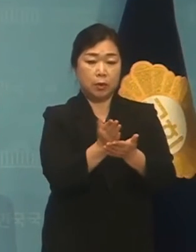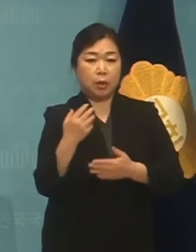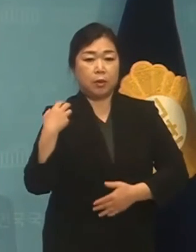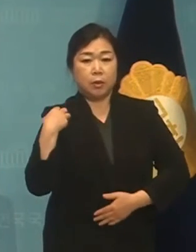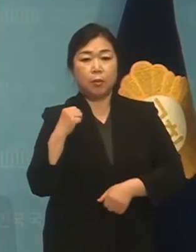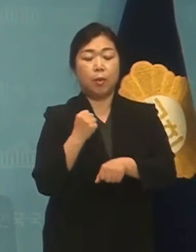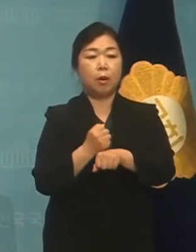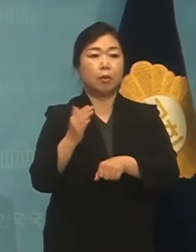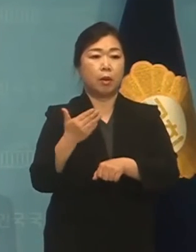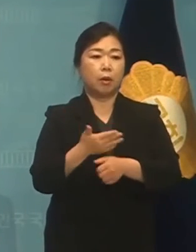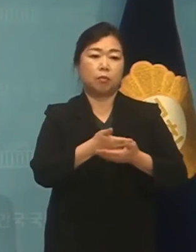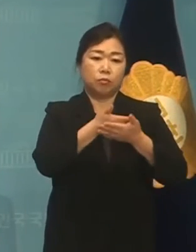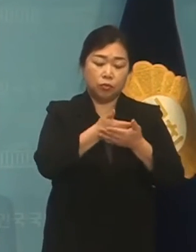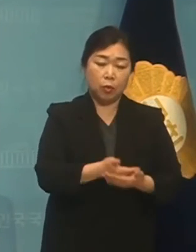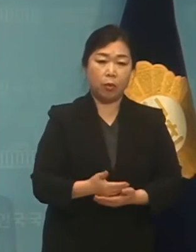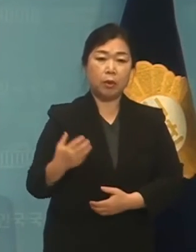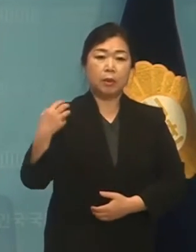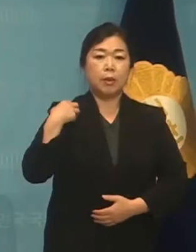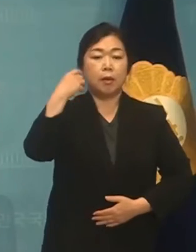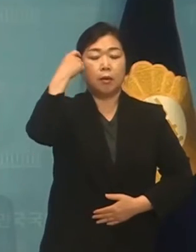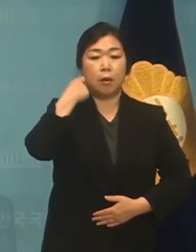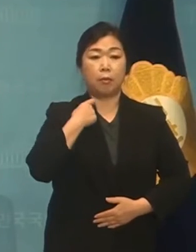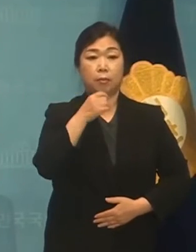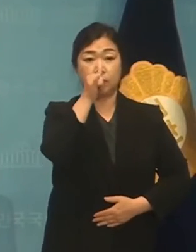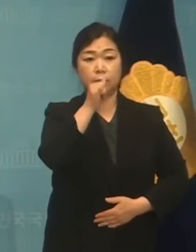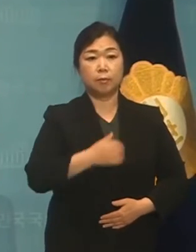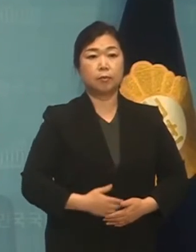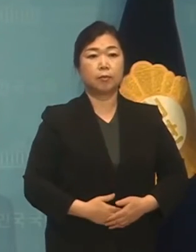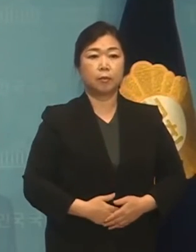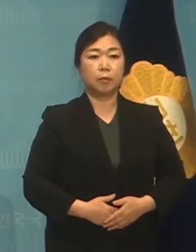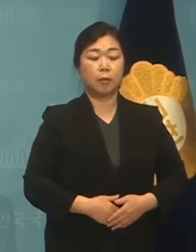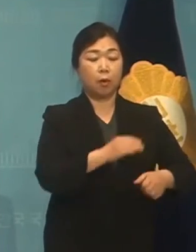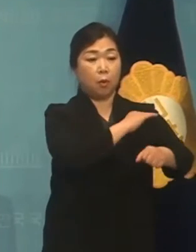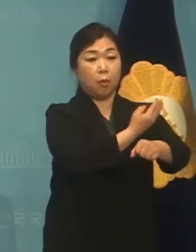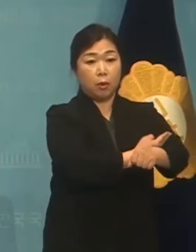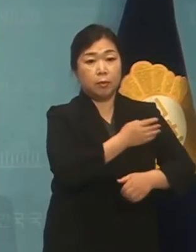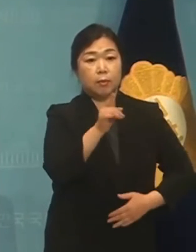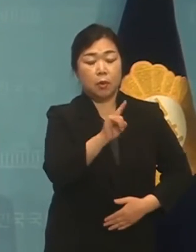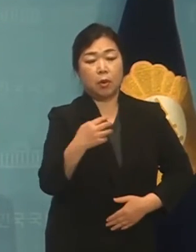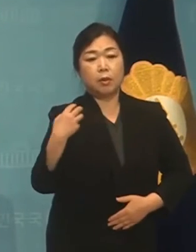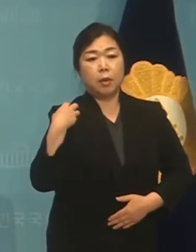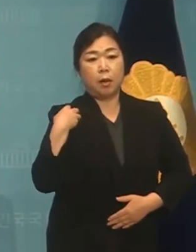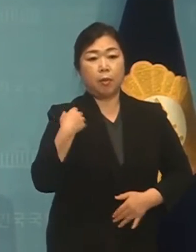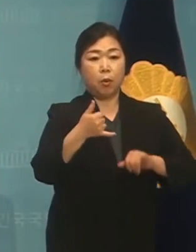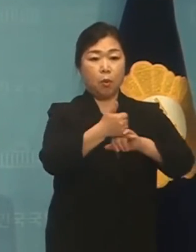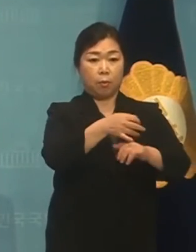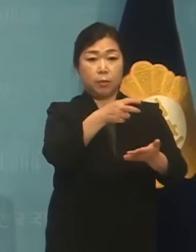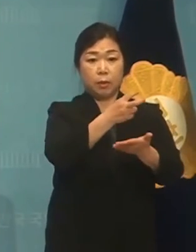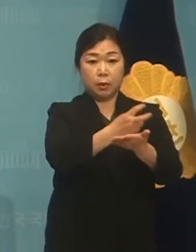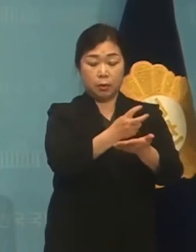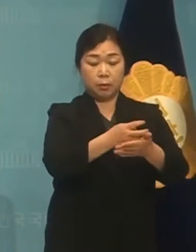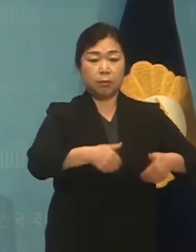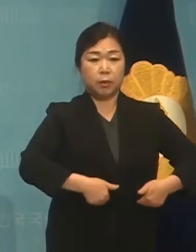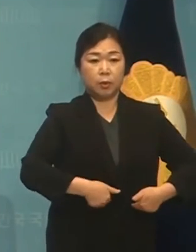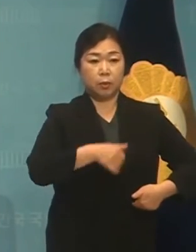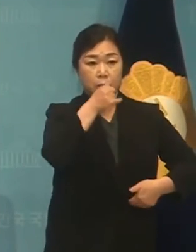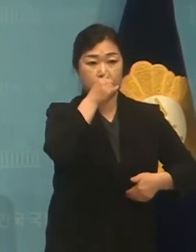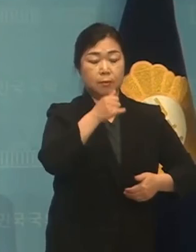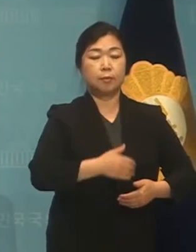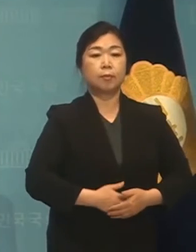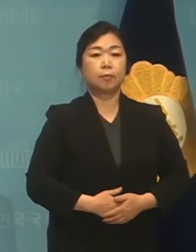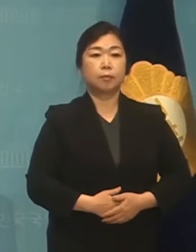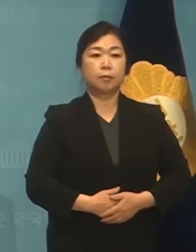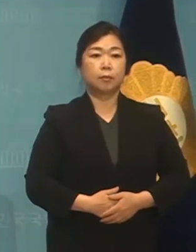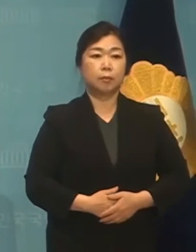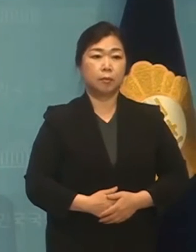할 무거운 책임감의 이유이기도 합니다. 권리는 책임을 동반할 때 진정한 가치를 인정받게